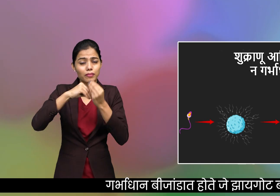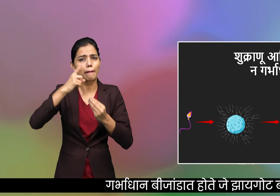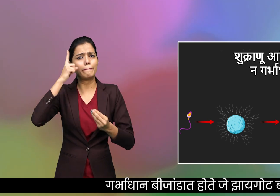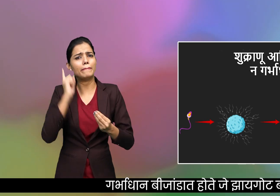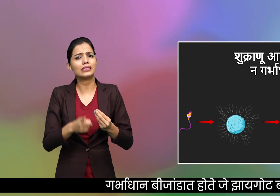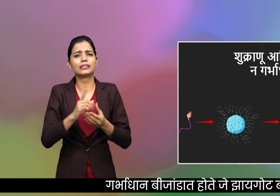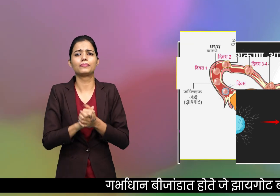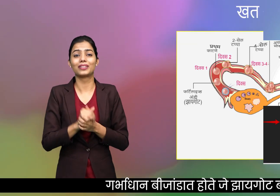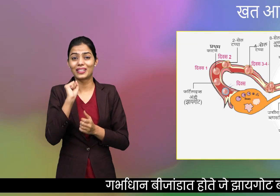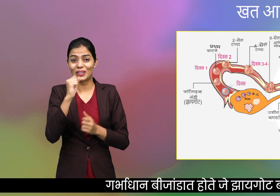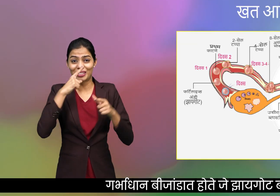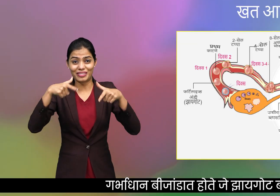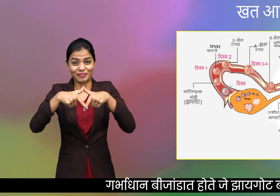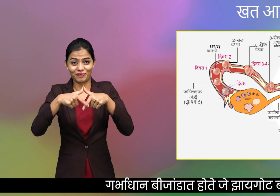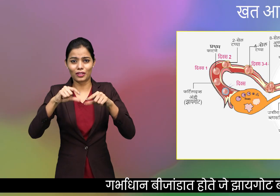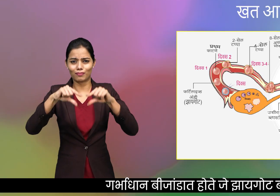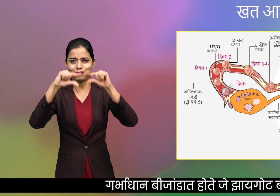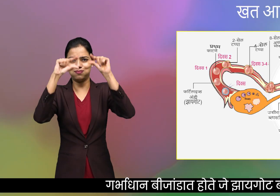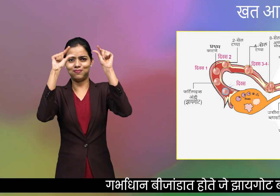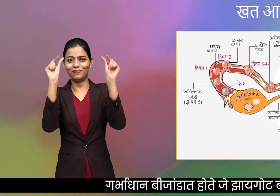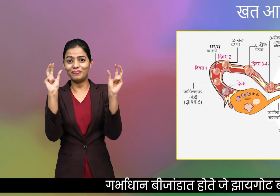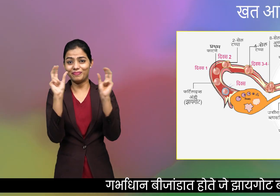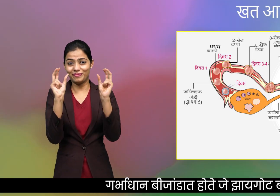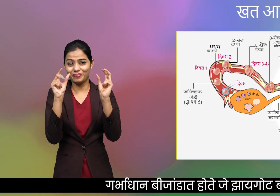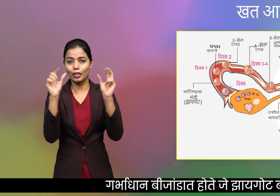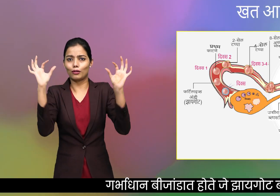गर्भाधान बीजांडात होते, जे झायगोट बनवते